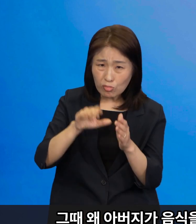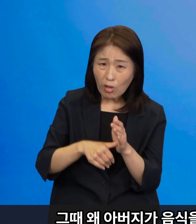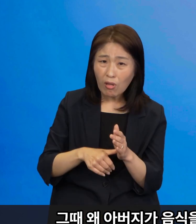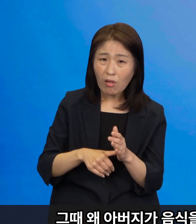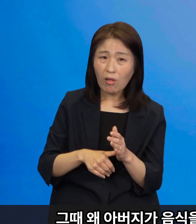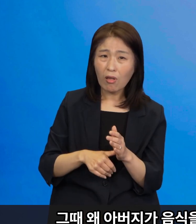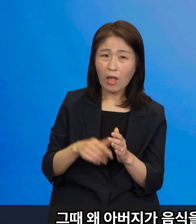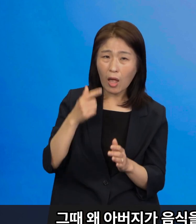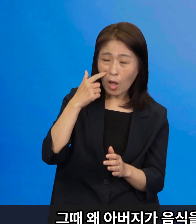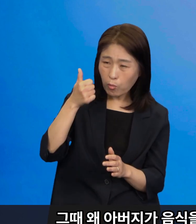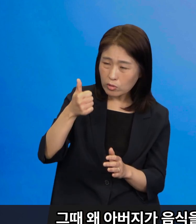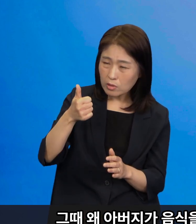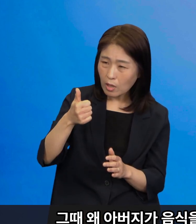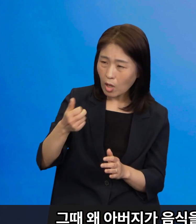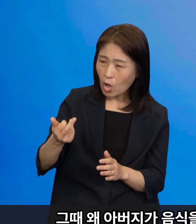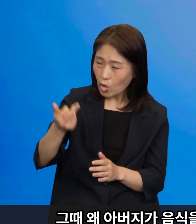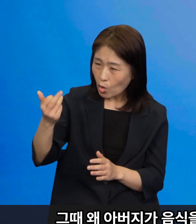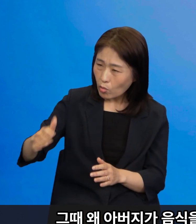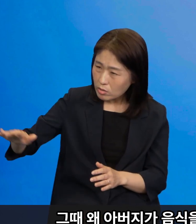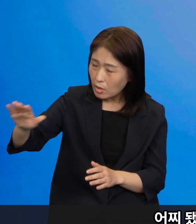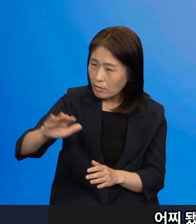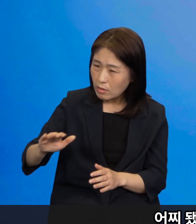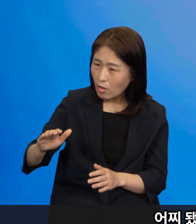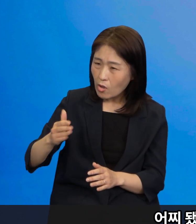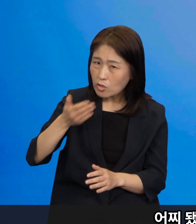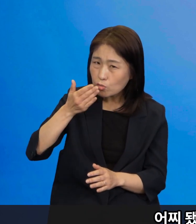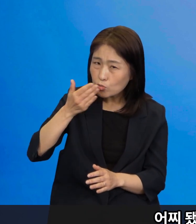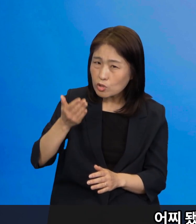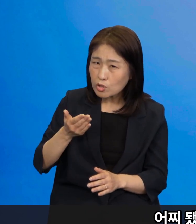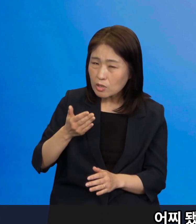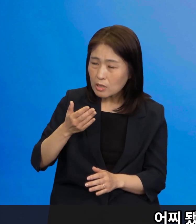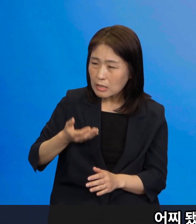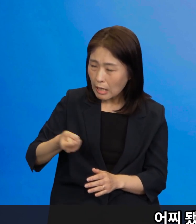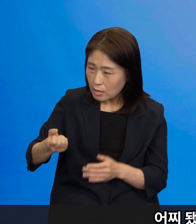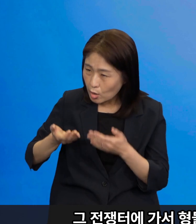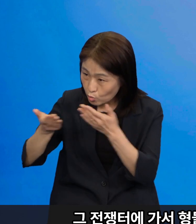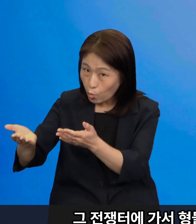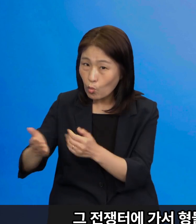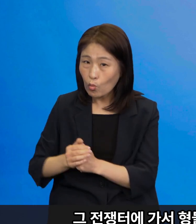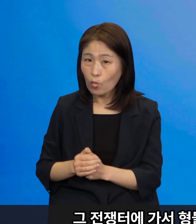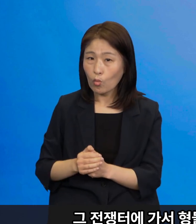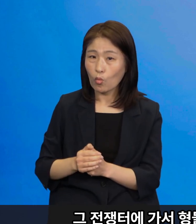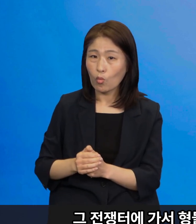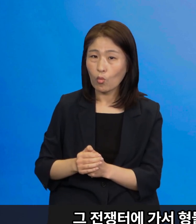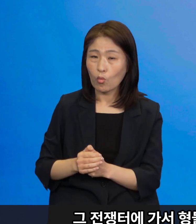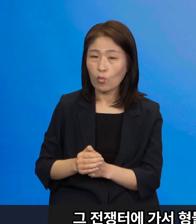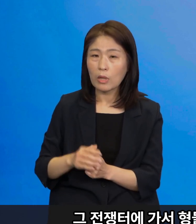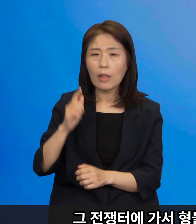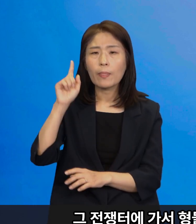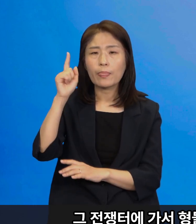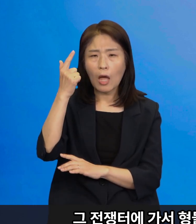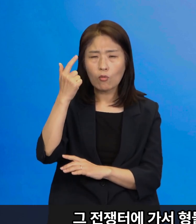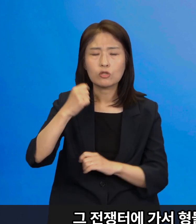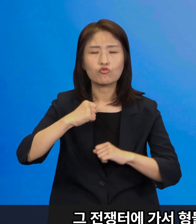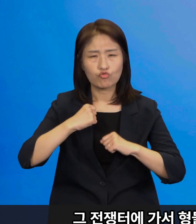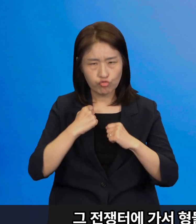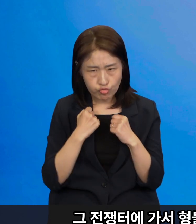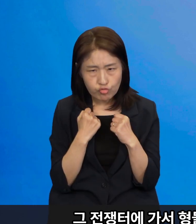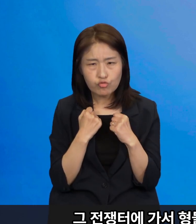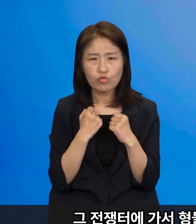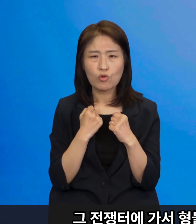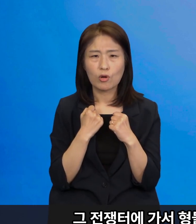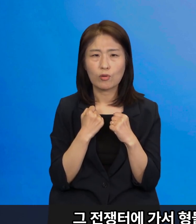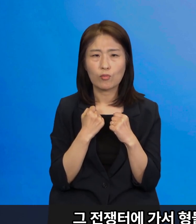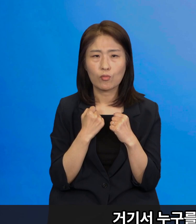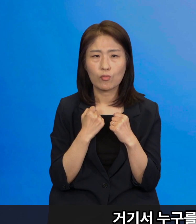아버지가 음식을 갖다 주라고 했을까? 참 이상하죠. 어찌됐든 다윗이 순종해서 그 전쟁터에 가서 형들을 만나서 이제 음식을